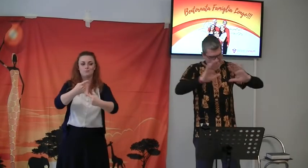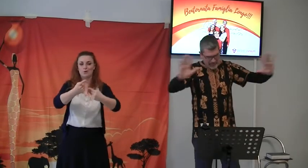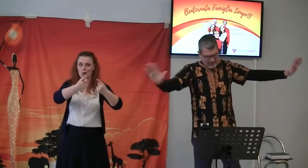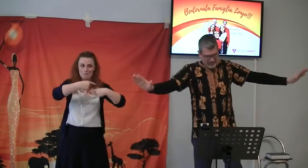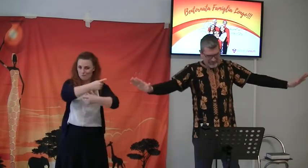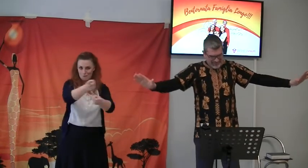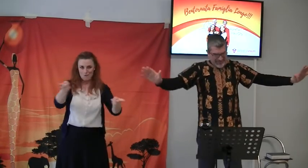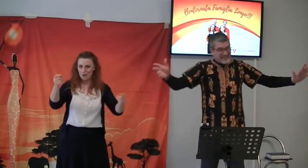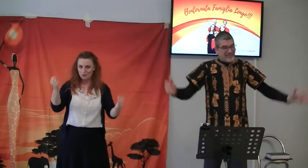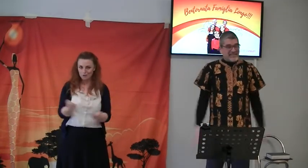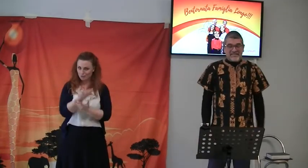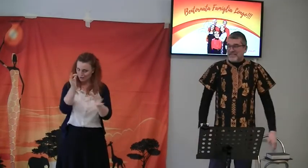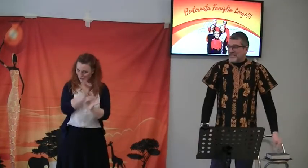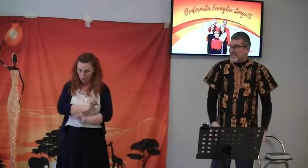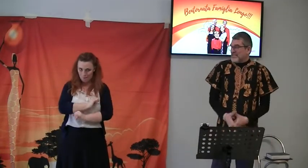vero? Mai?